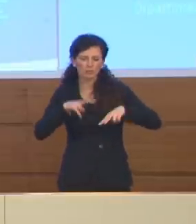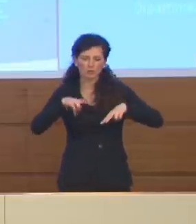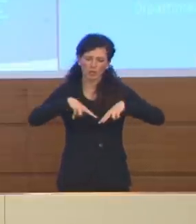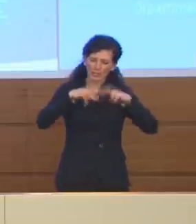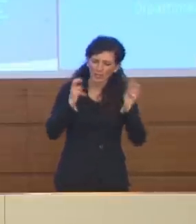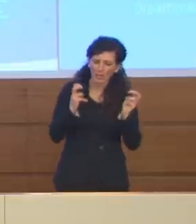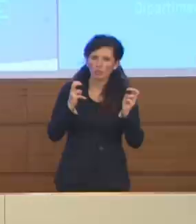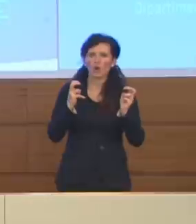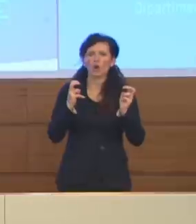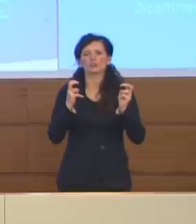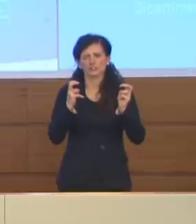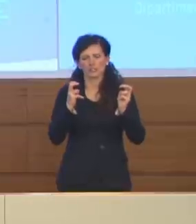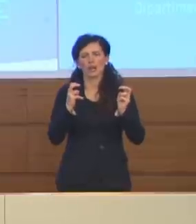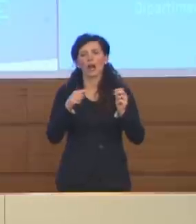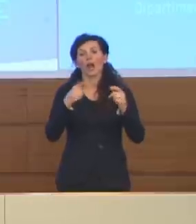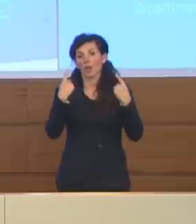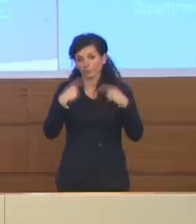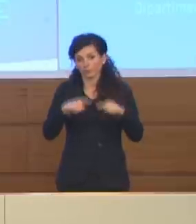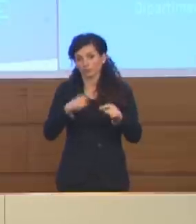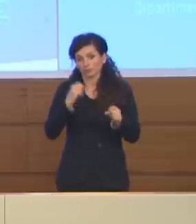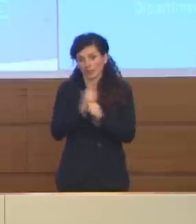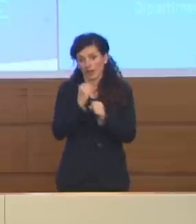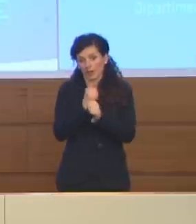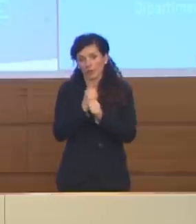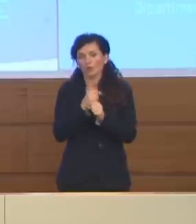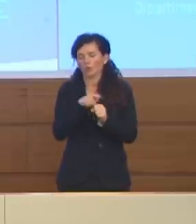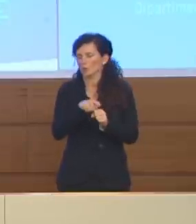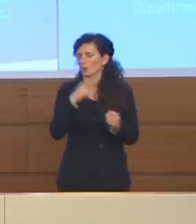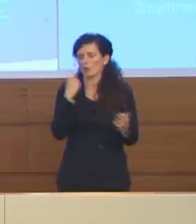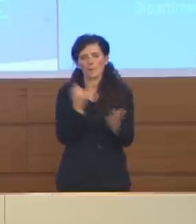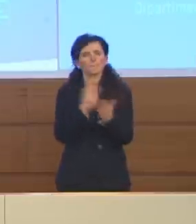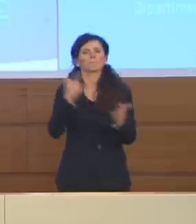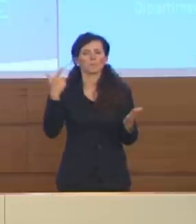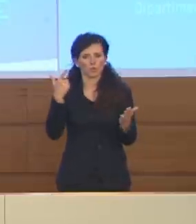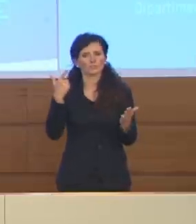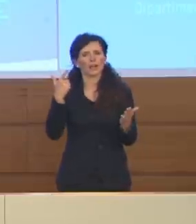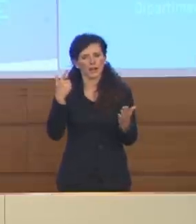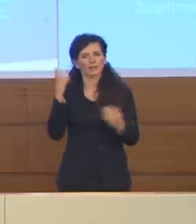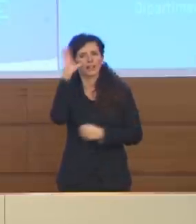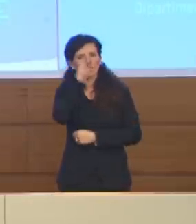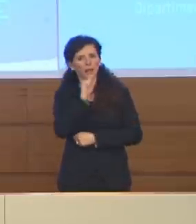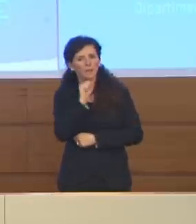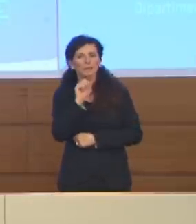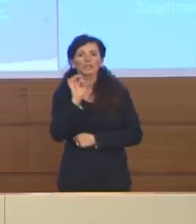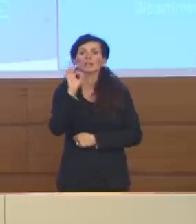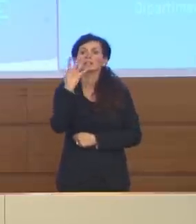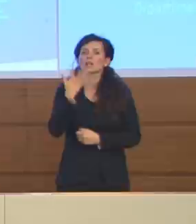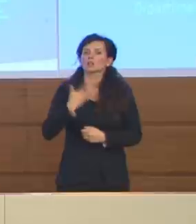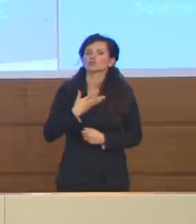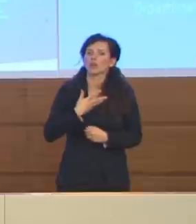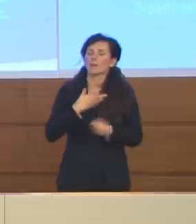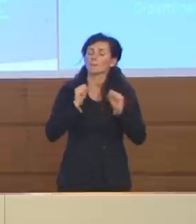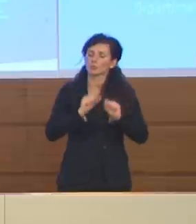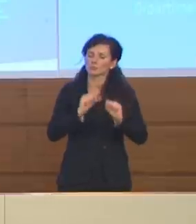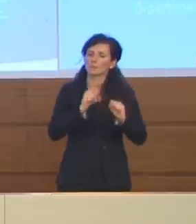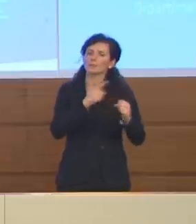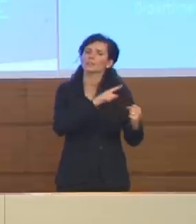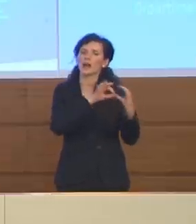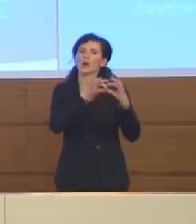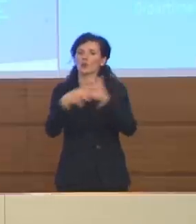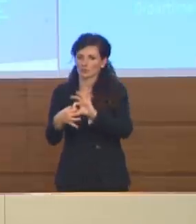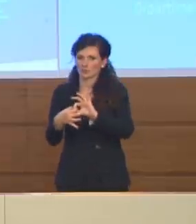immagine saranno assolutamente cruciali ma lo stesso discorso vale per chi eventualmente